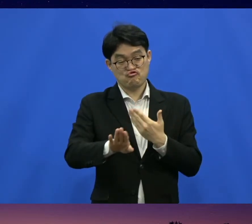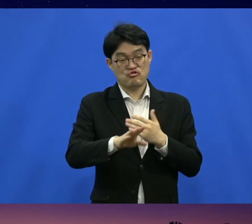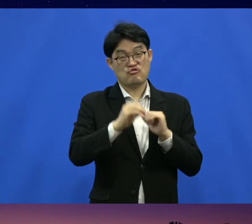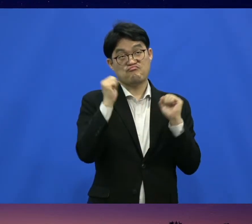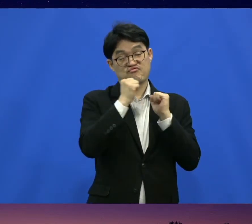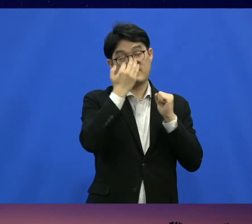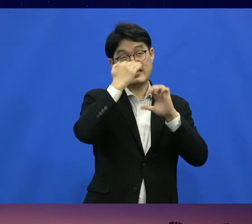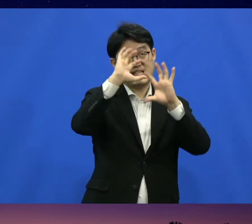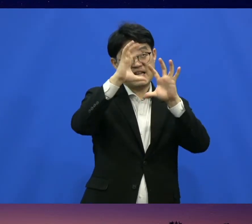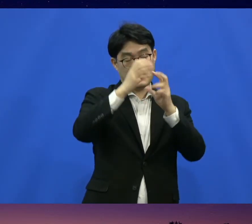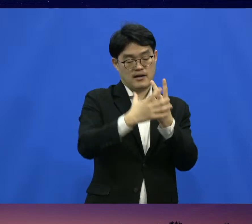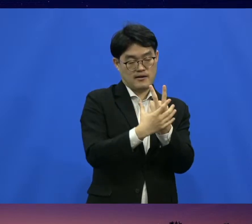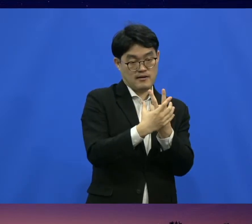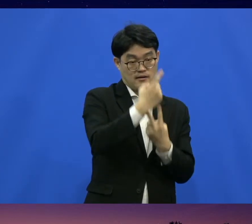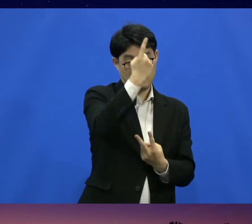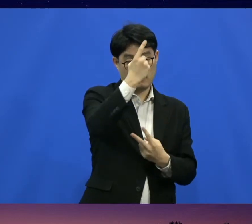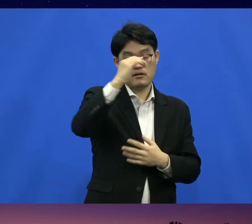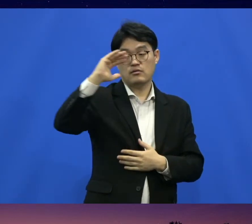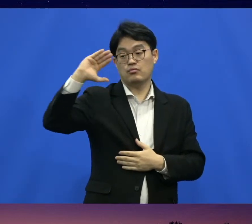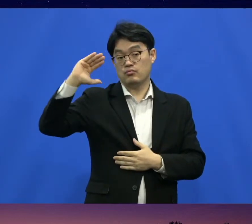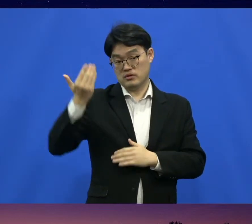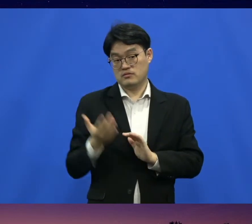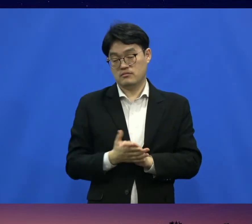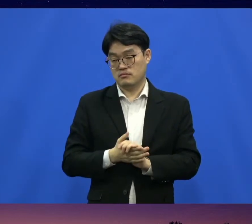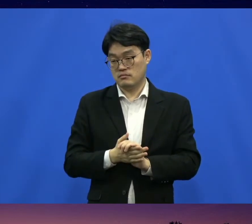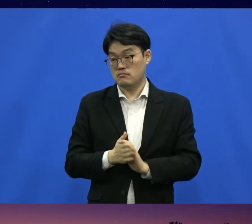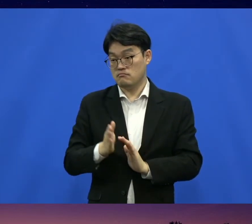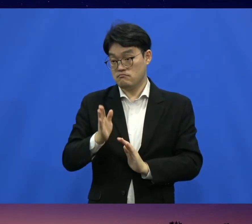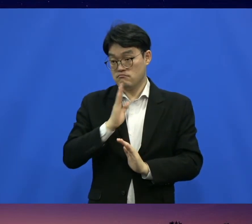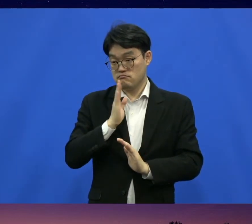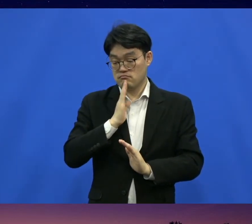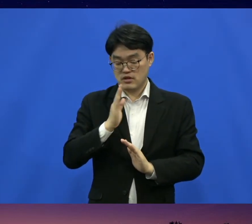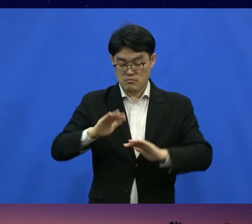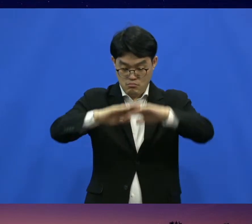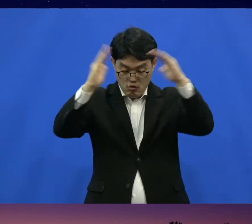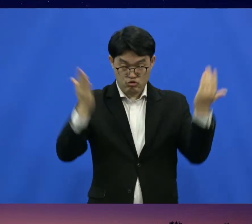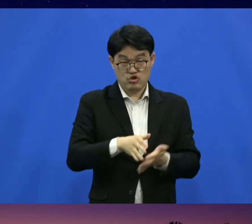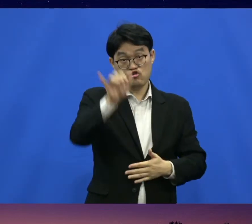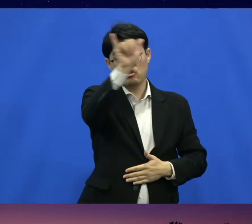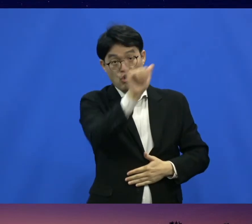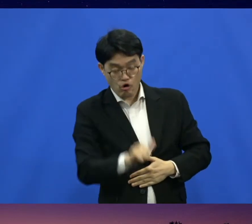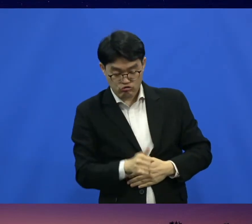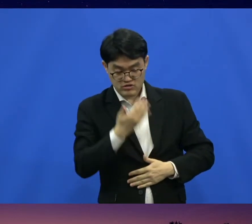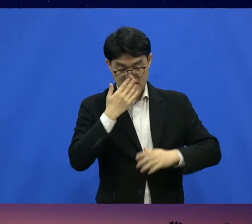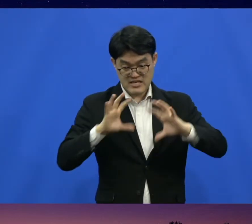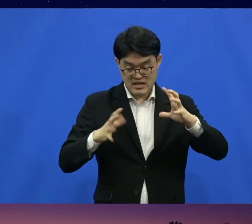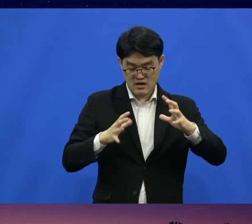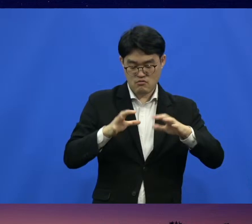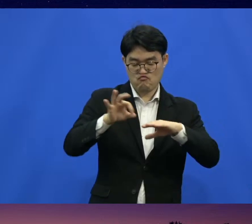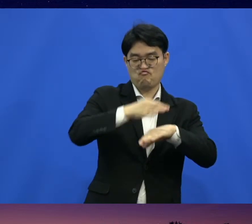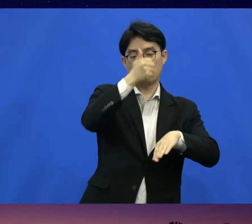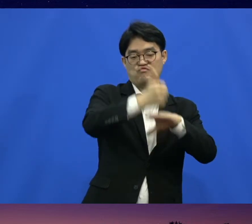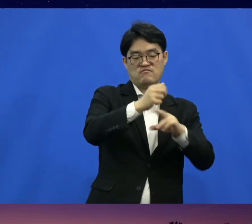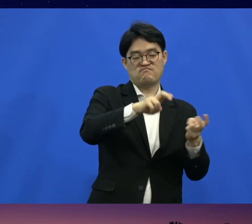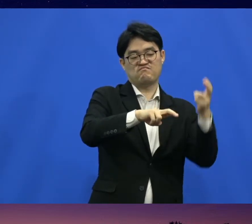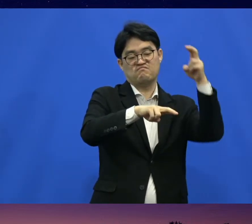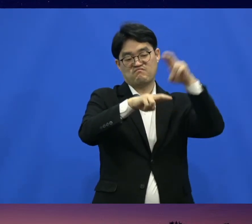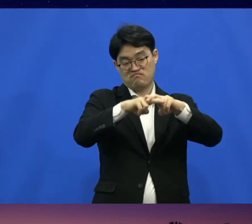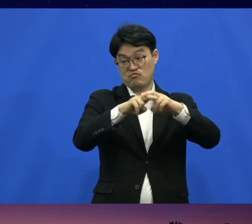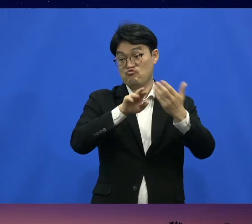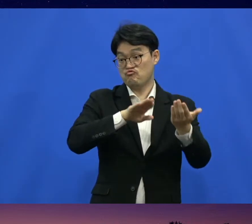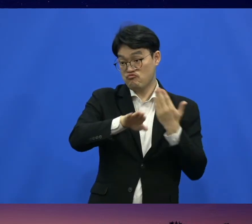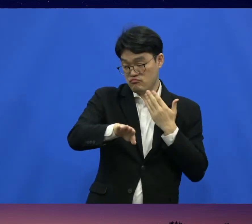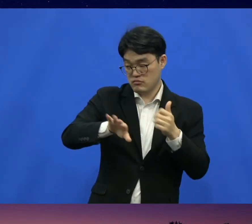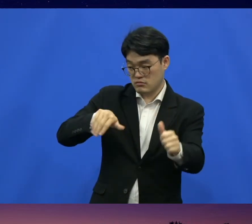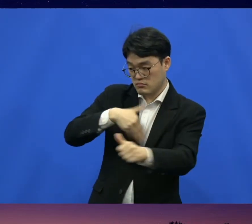되죠. 이 진정한 이스라엘의 왕으로 등극을 합니다. 그리고 이제 주변의 강국들을 다